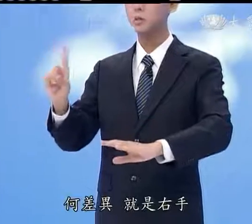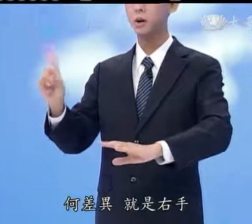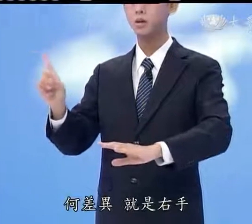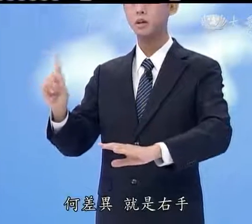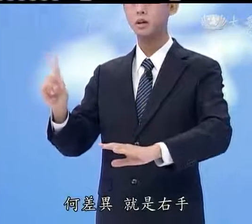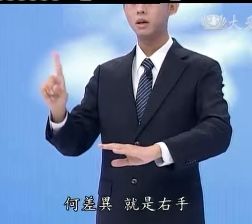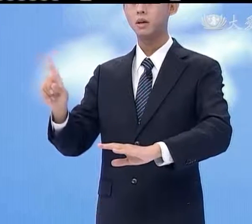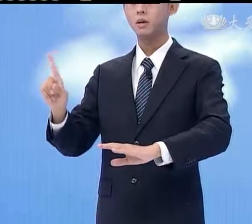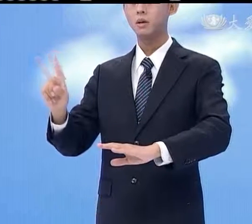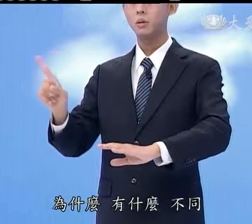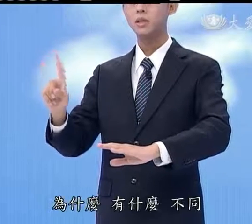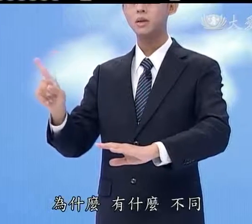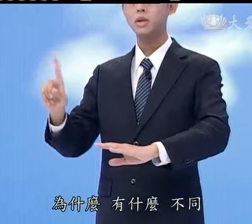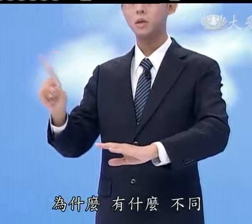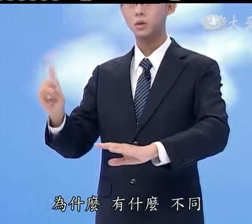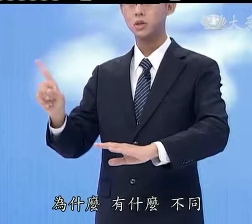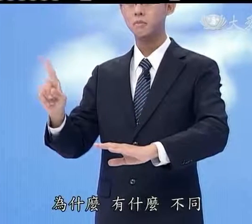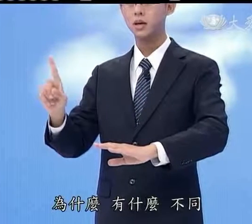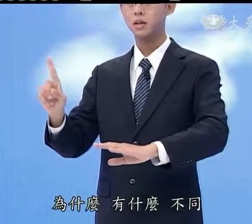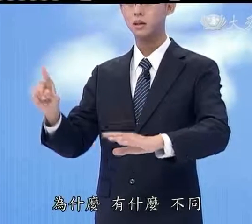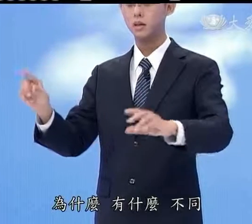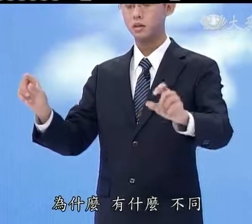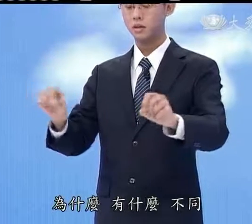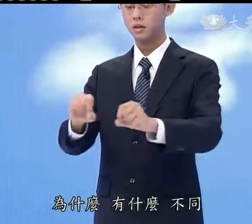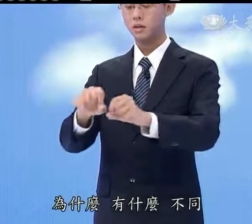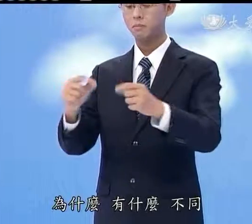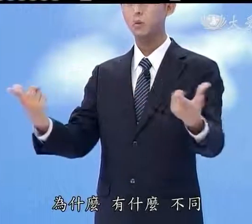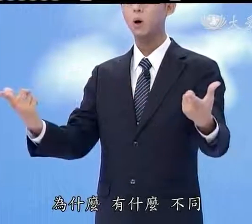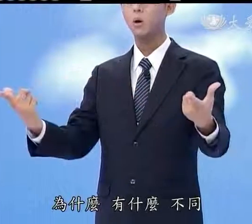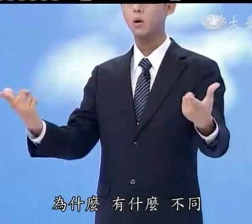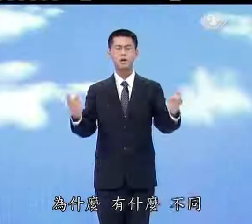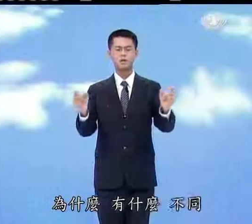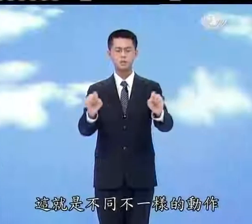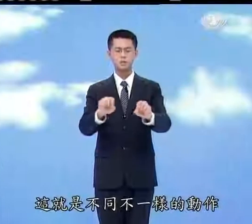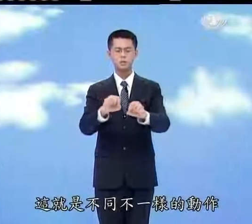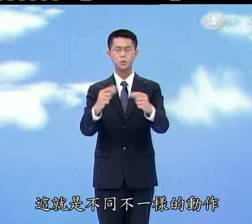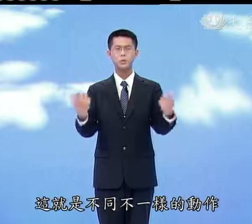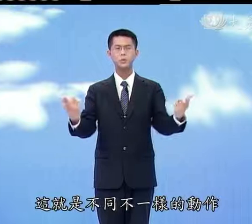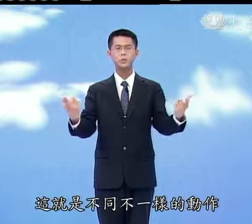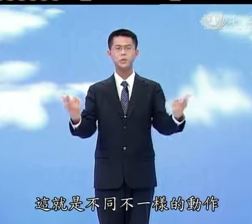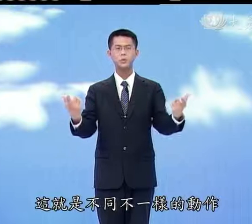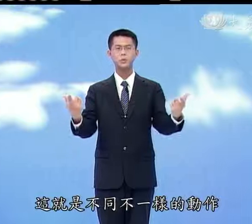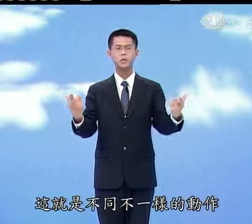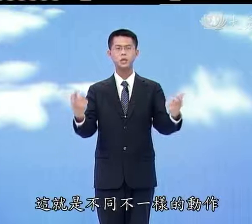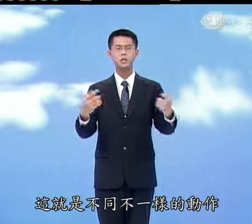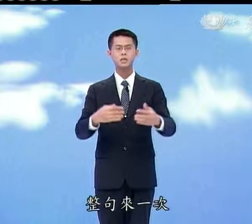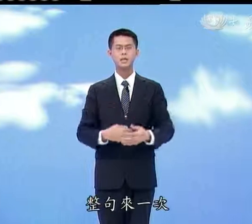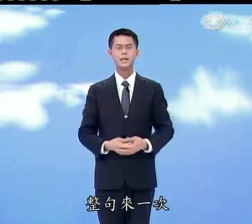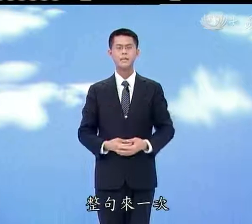手为什么有什么不同。好，这就是不同不一样的动作。整句来一